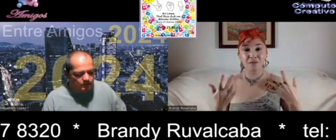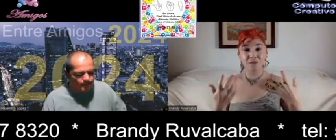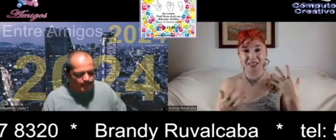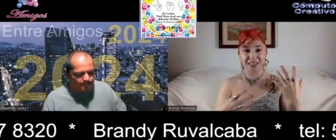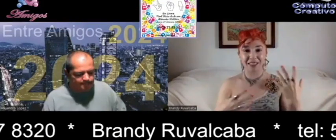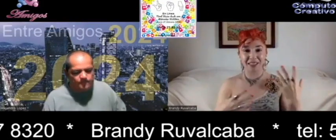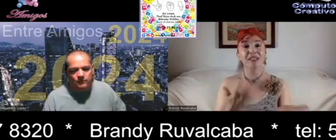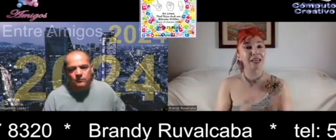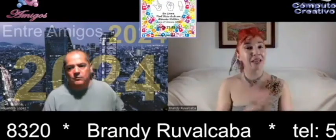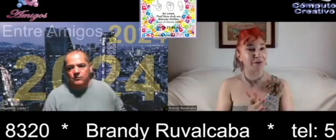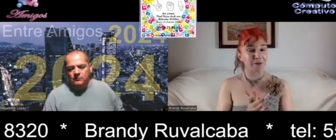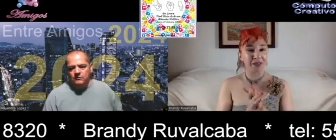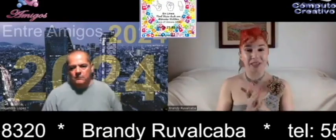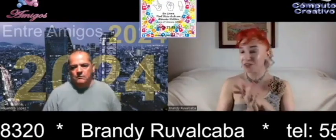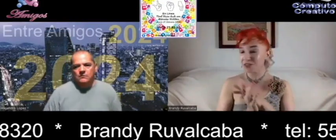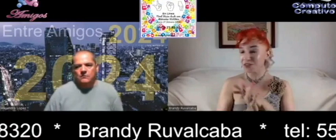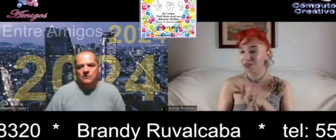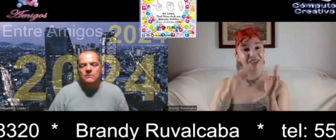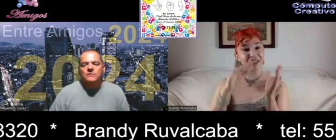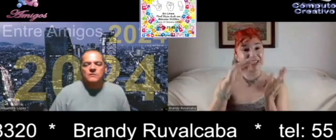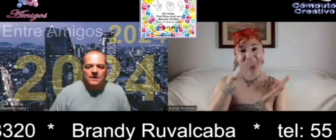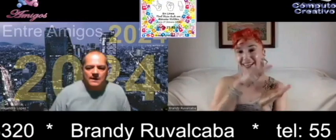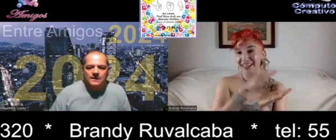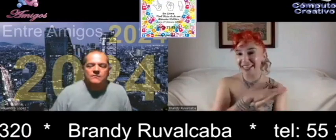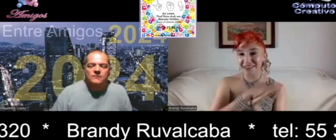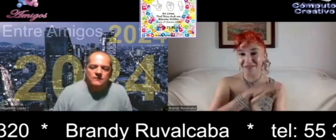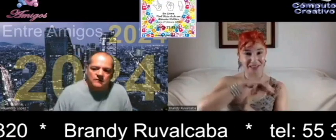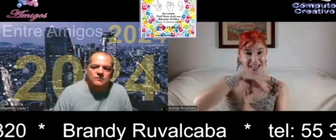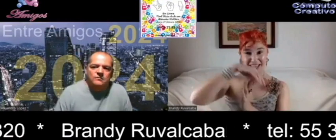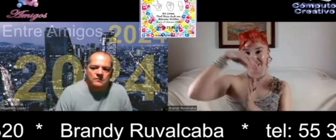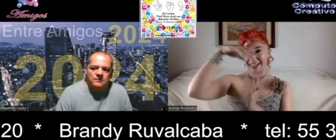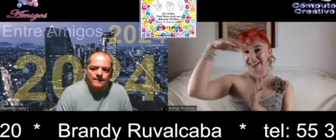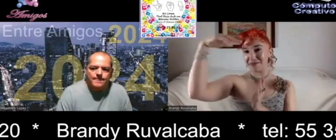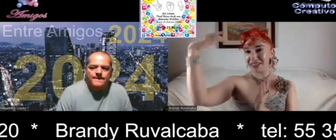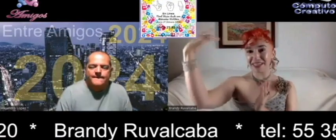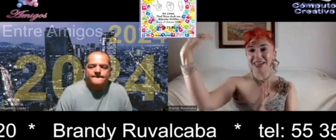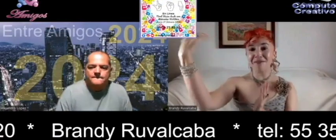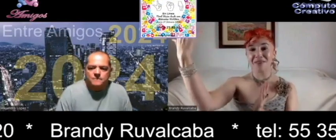que nos estamos expresando todo el tiempo, desde que